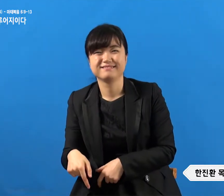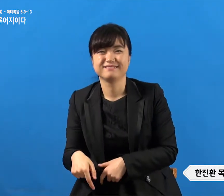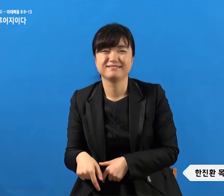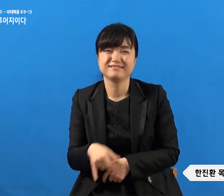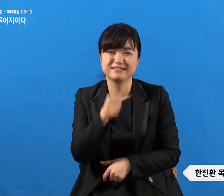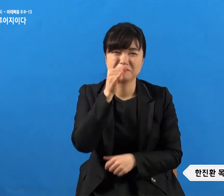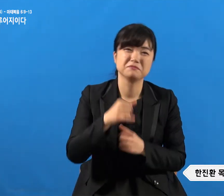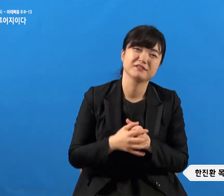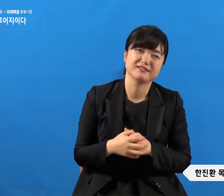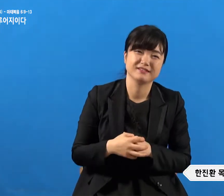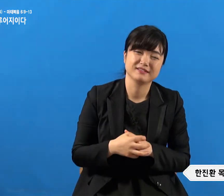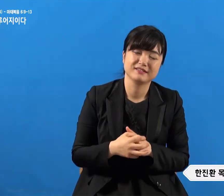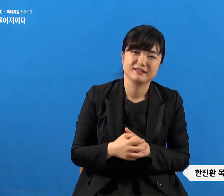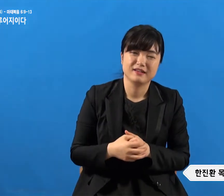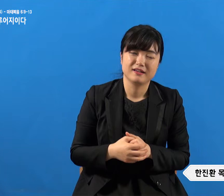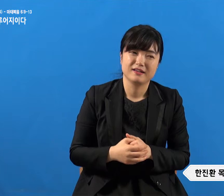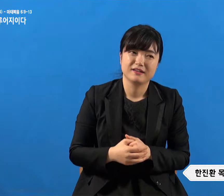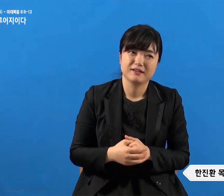그렇게 해대는 거지요.